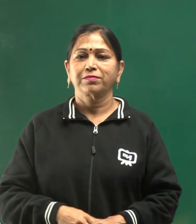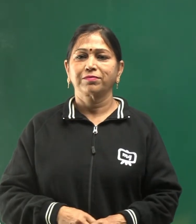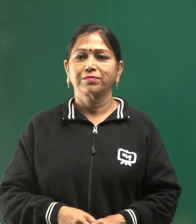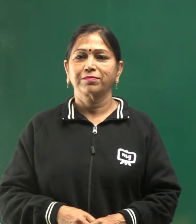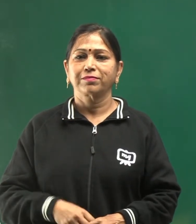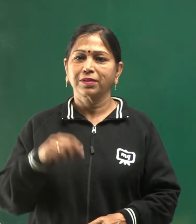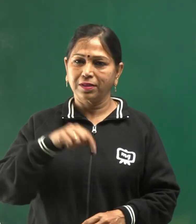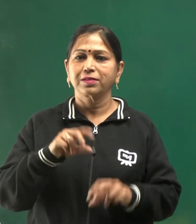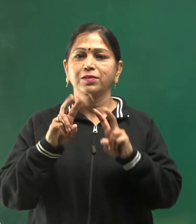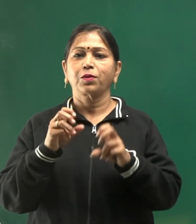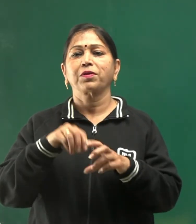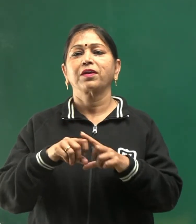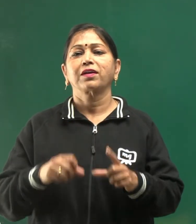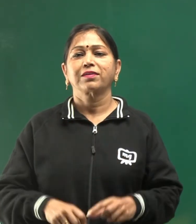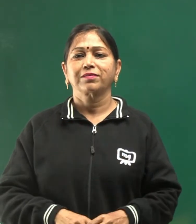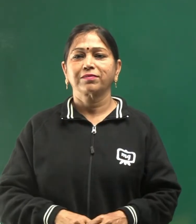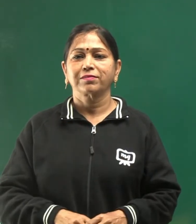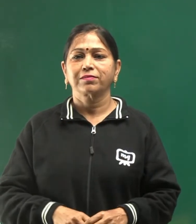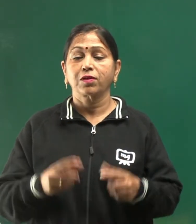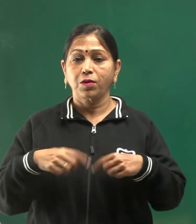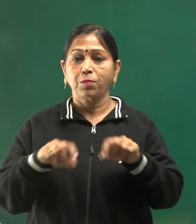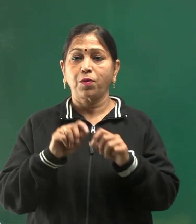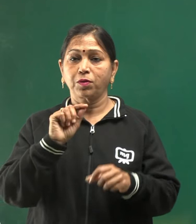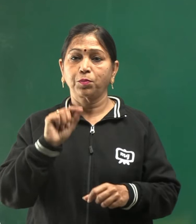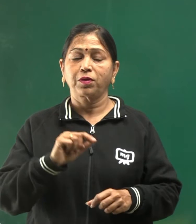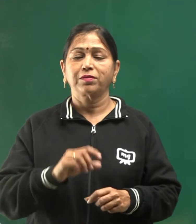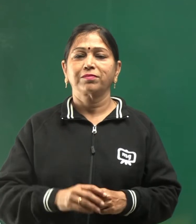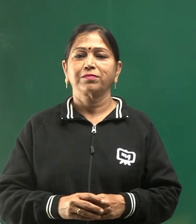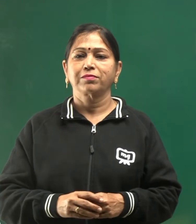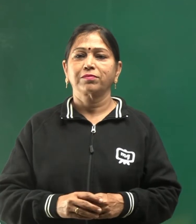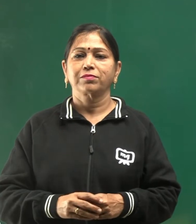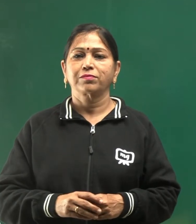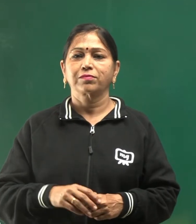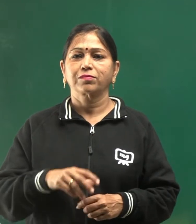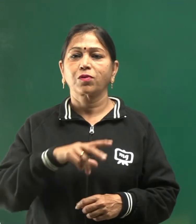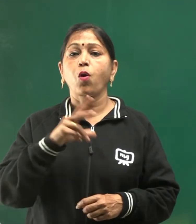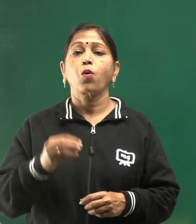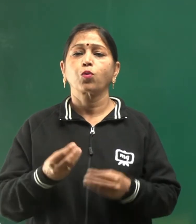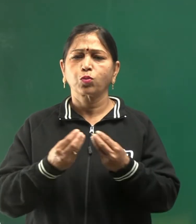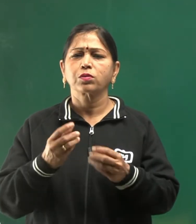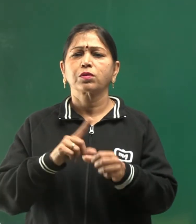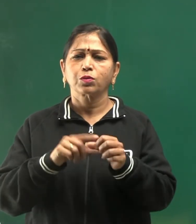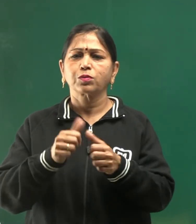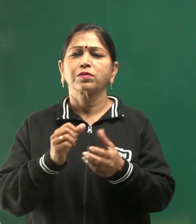इस अध्याय के मुख्य बिंदु एवं कुछ अभ्यास कार्य पढ़े।